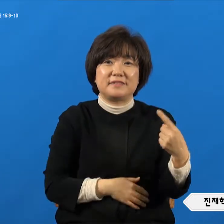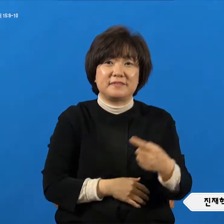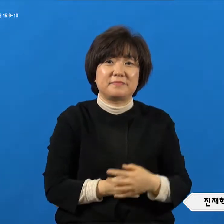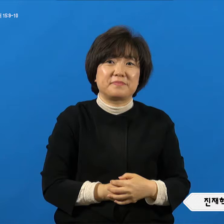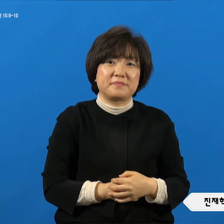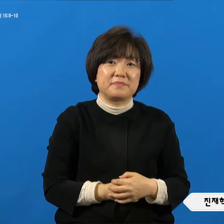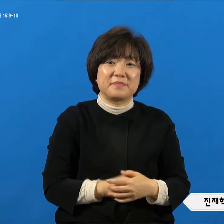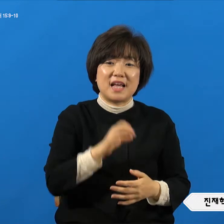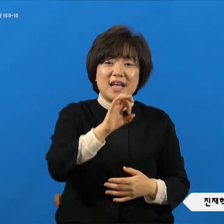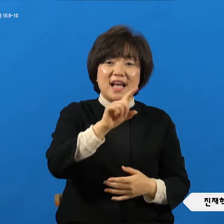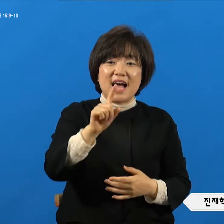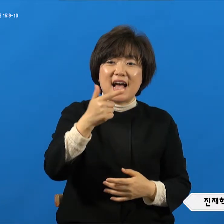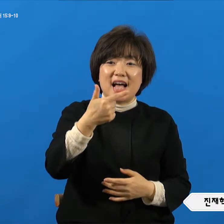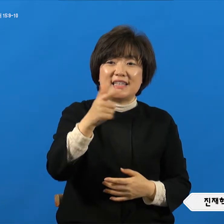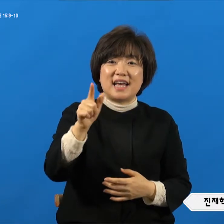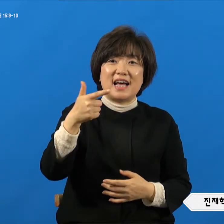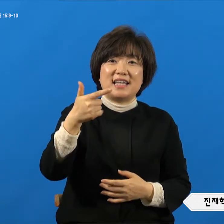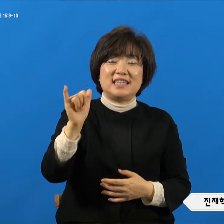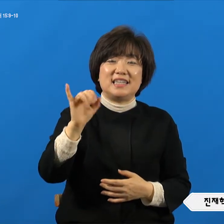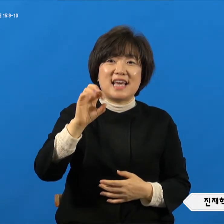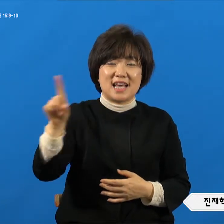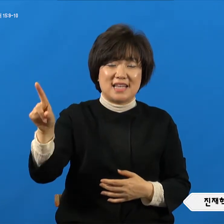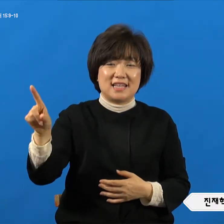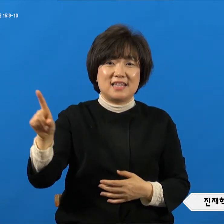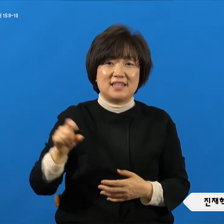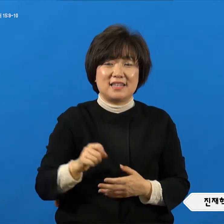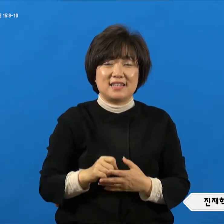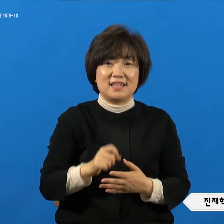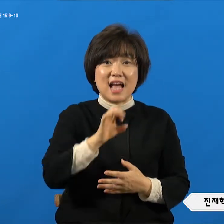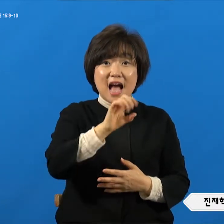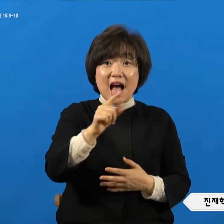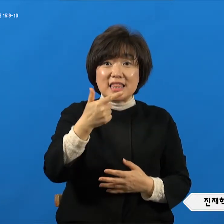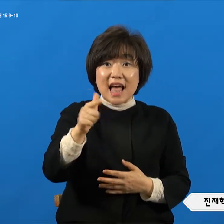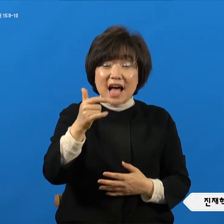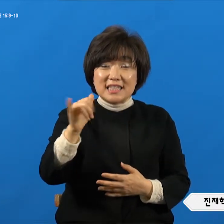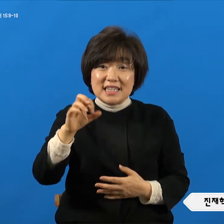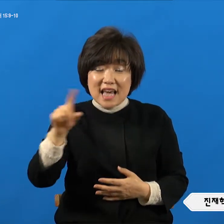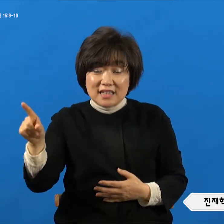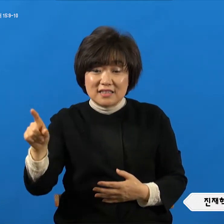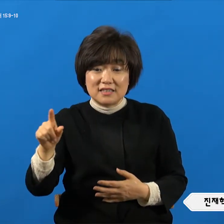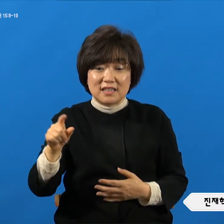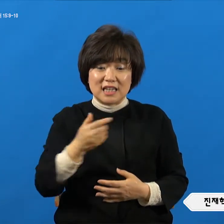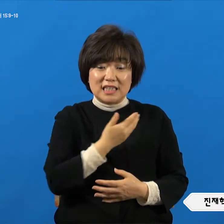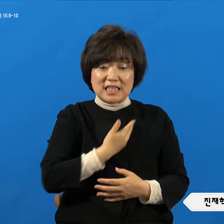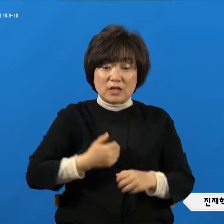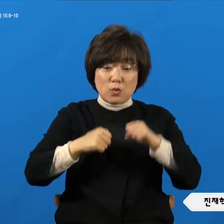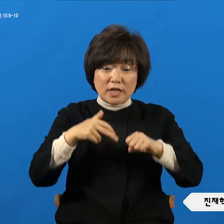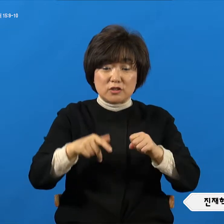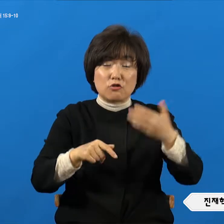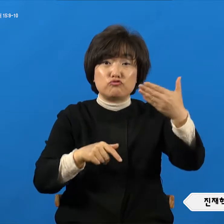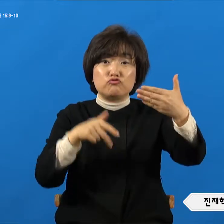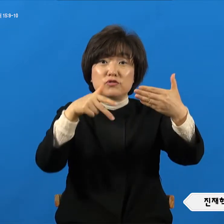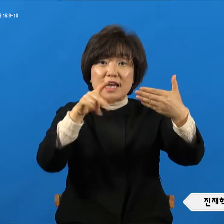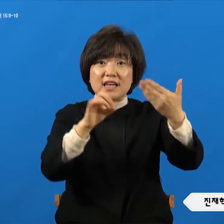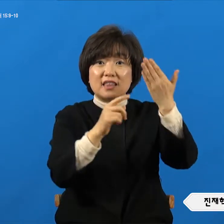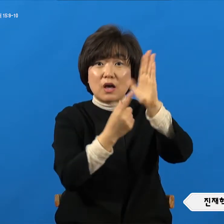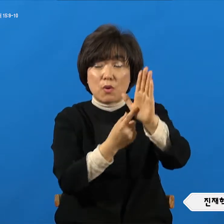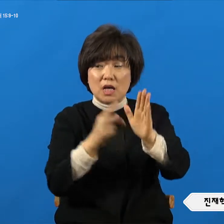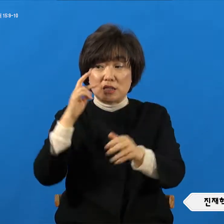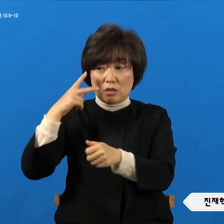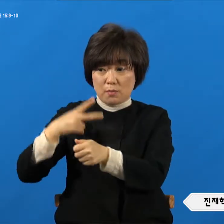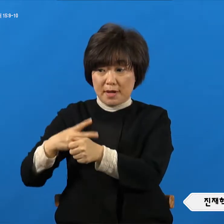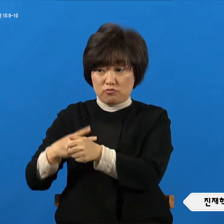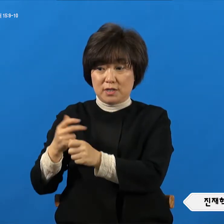번째는 아나니아입니다. 아나니아는 사도행전 9장에 등장합니다.